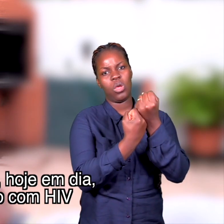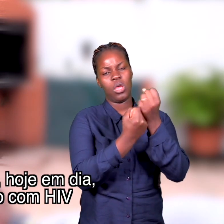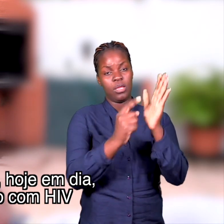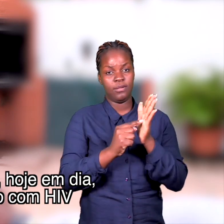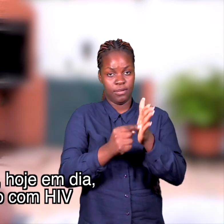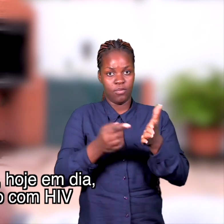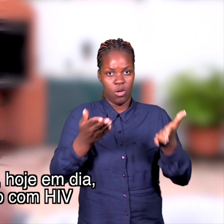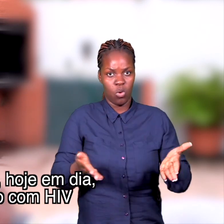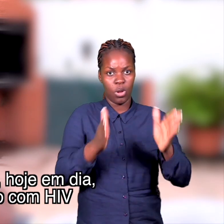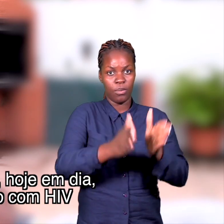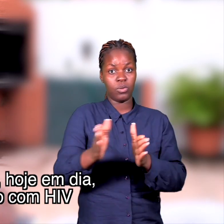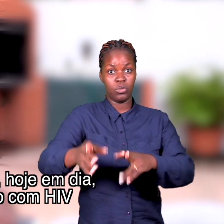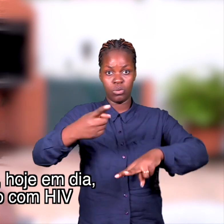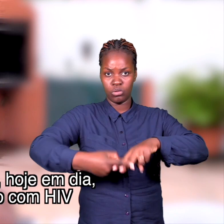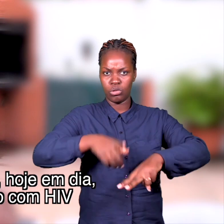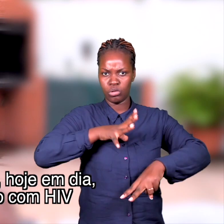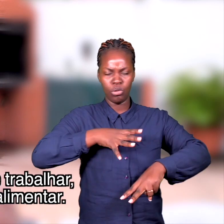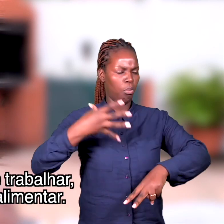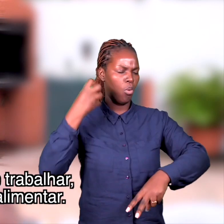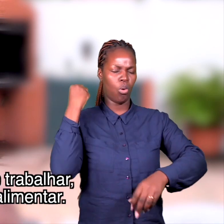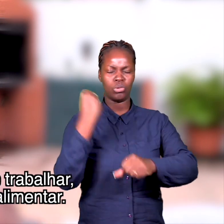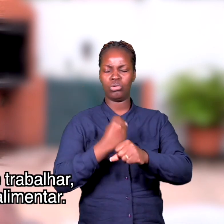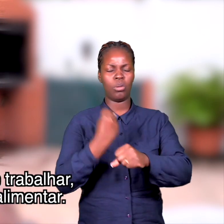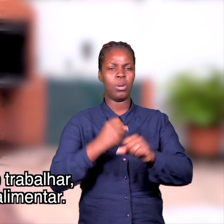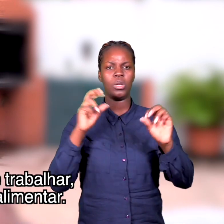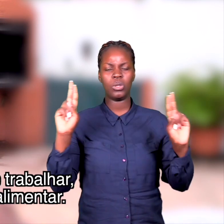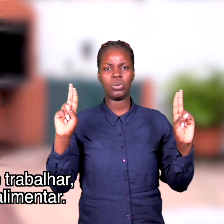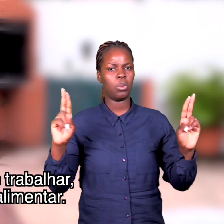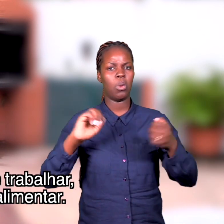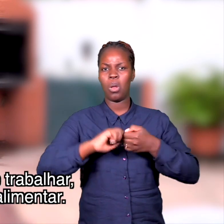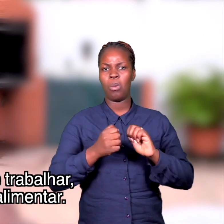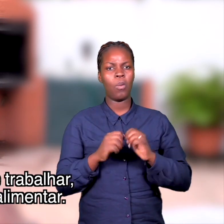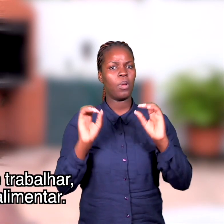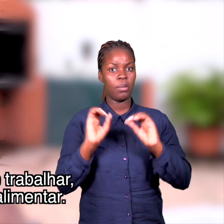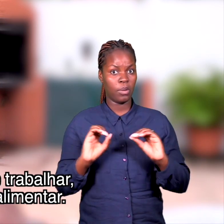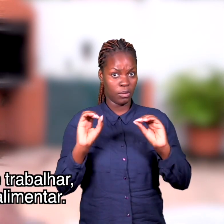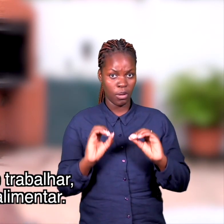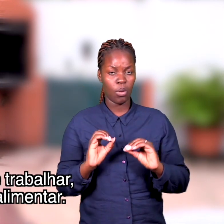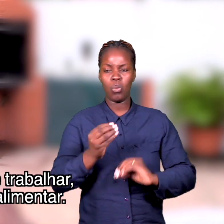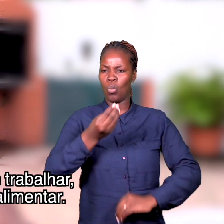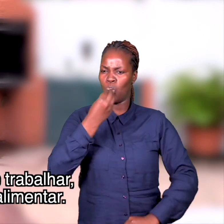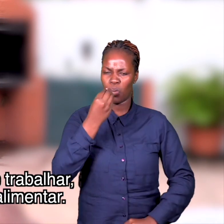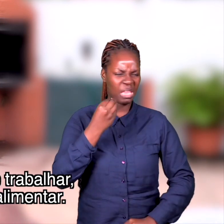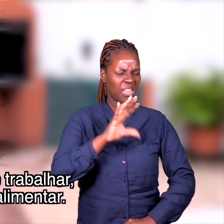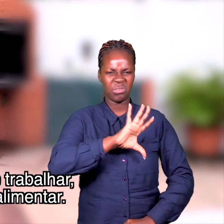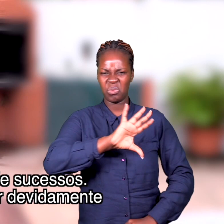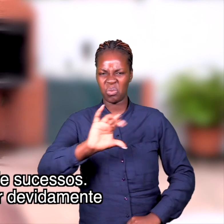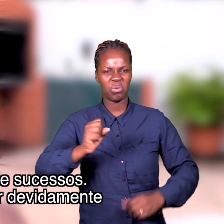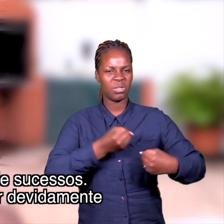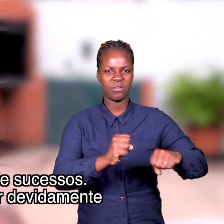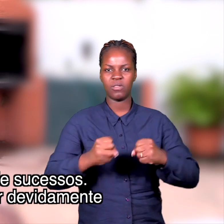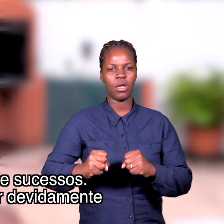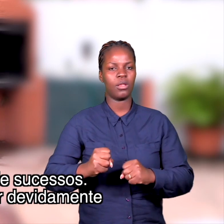dia, uma pessoa vivendo com HIV pode trabalhar, deve trabalhar, pode conseguir se alimentar.